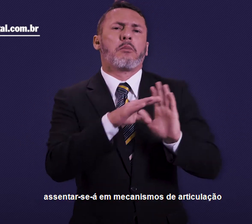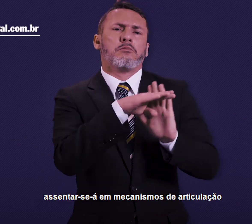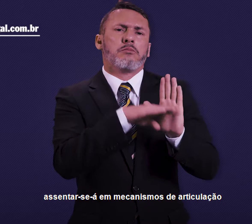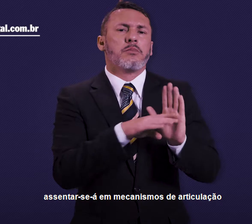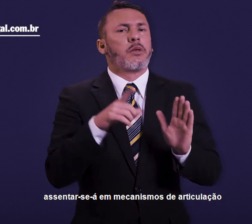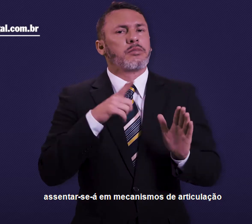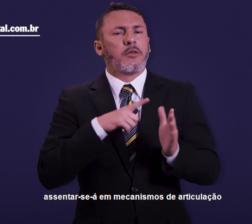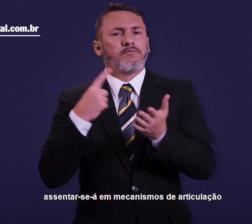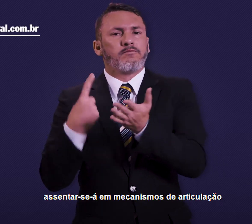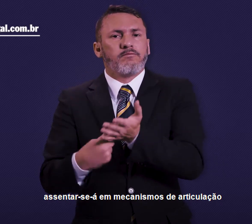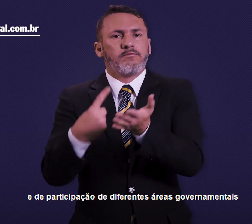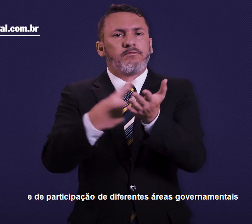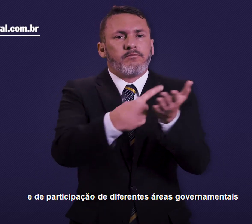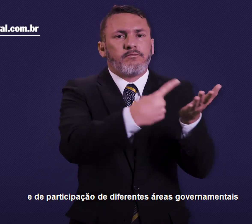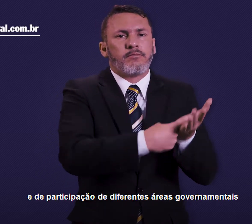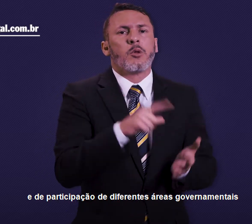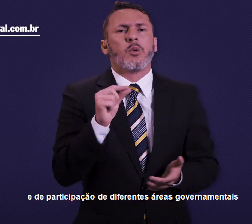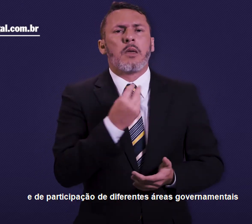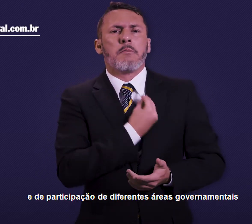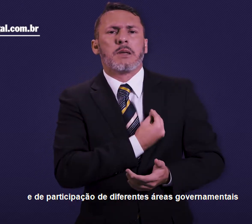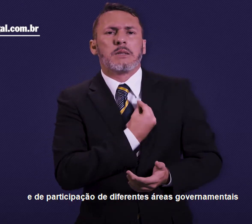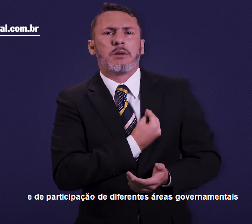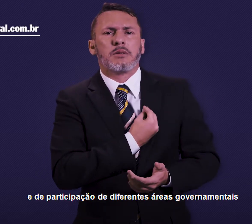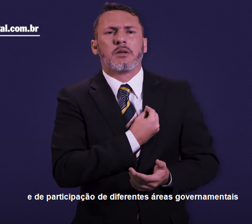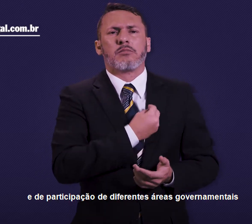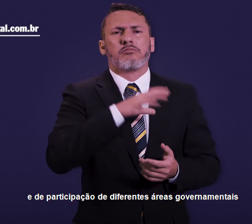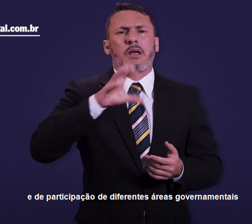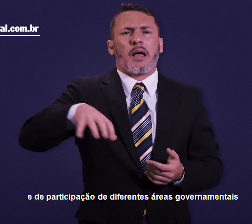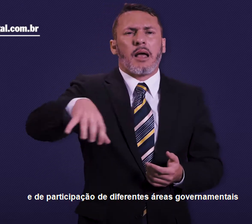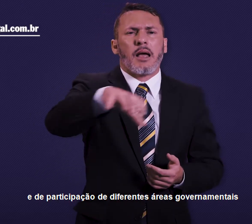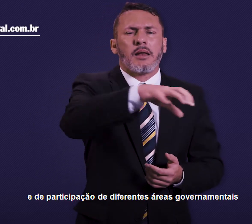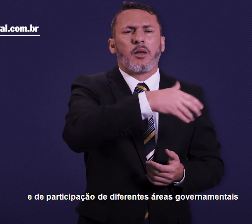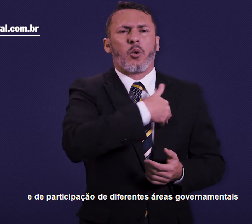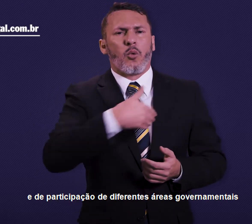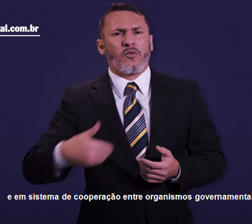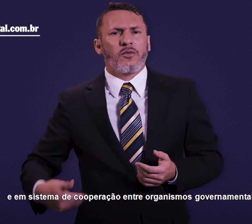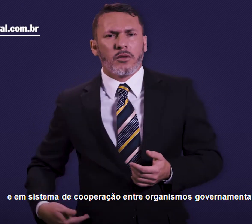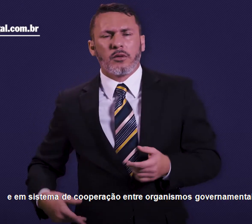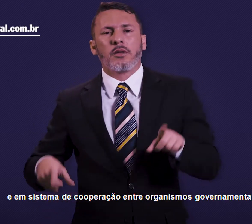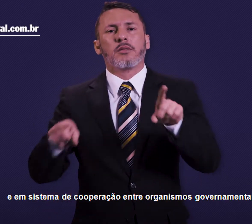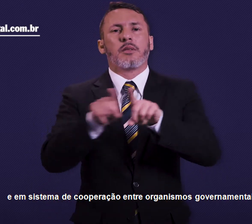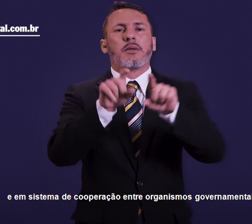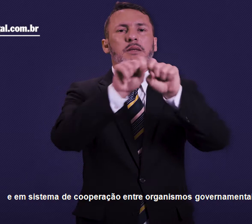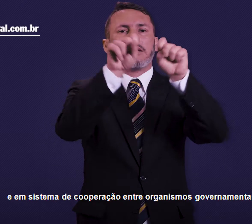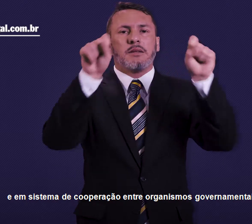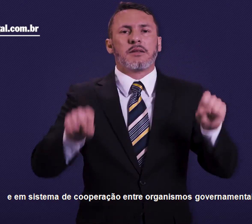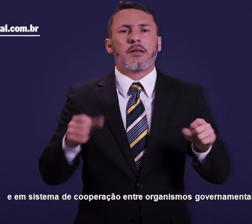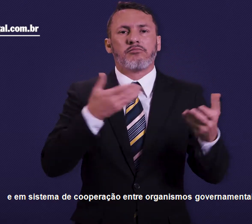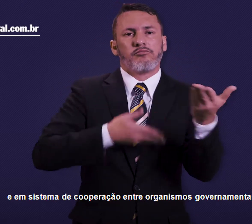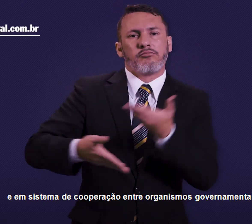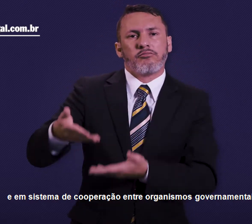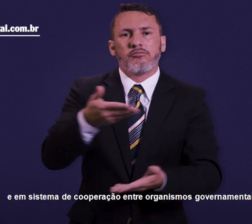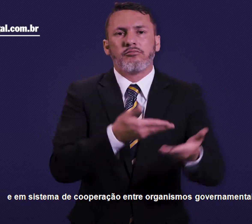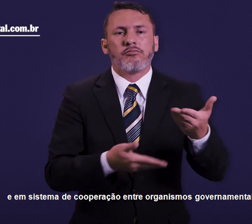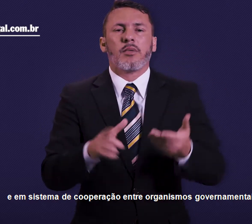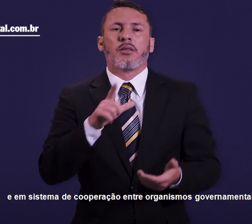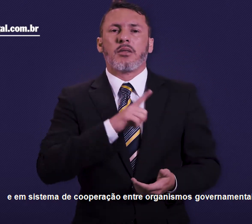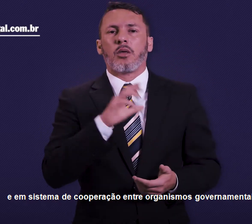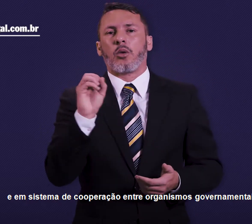de articulação e de participação de diferentes áreas governamentais e em sistema de cooperação entre organismos